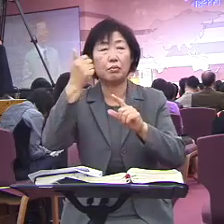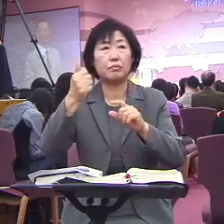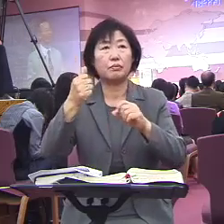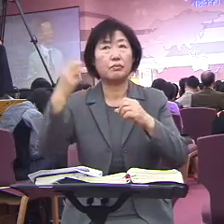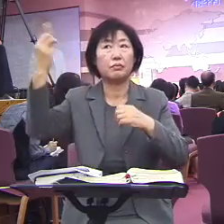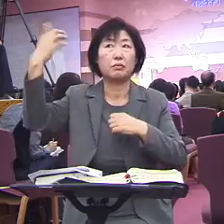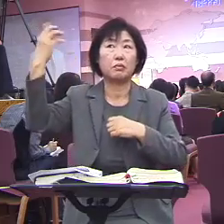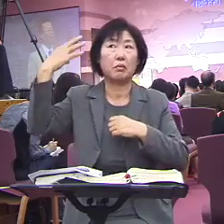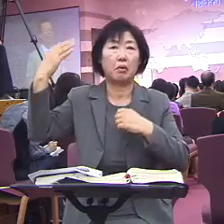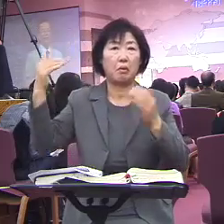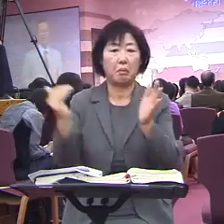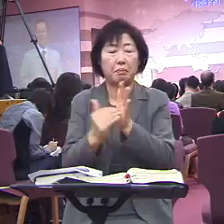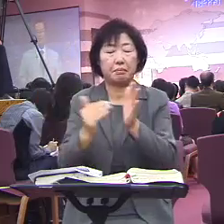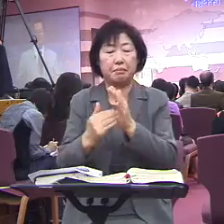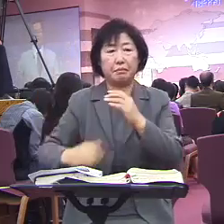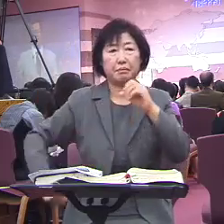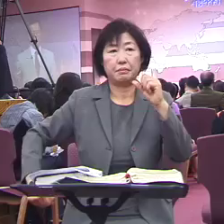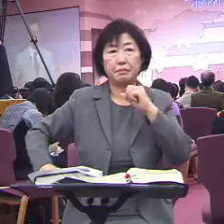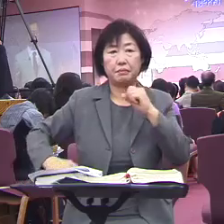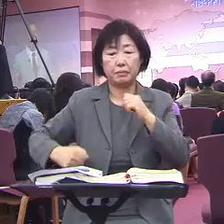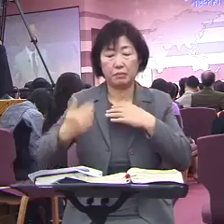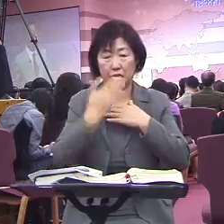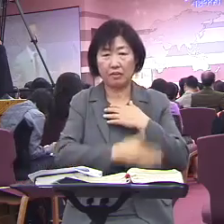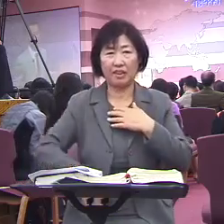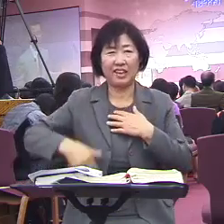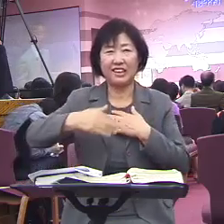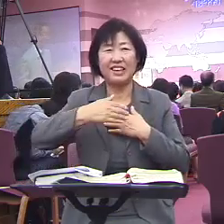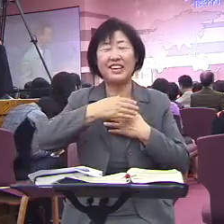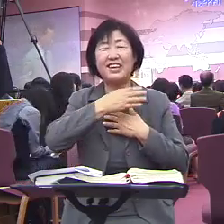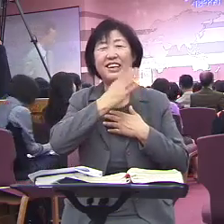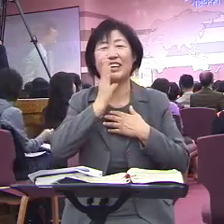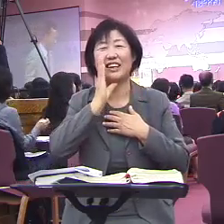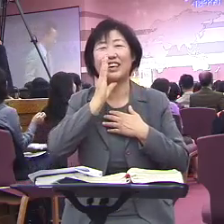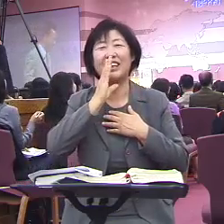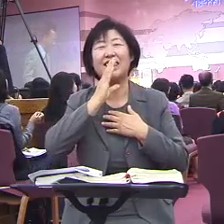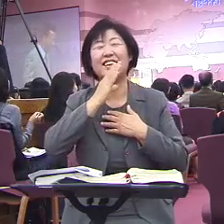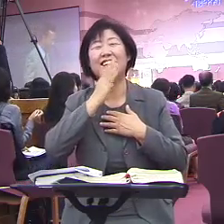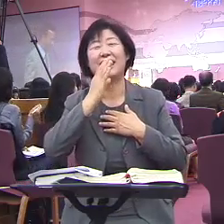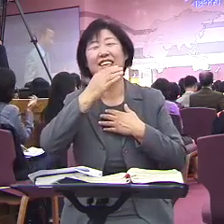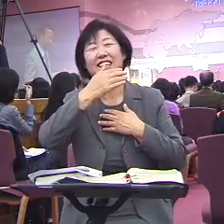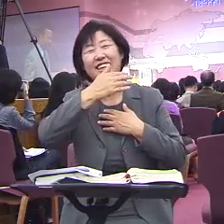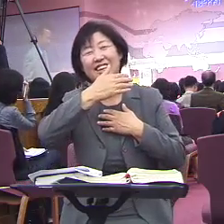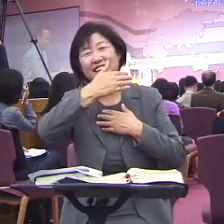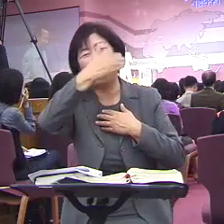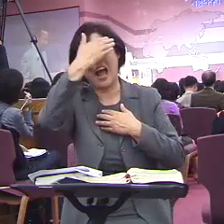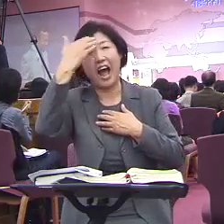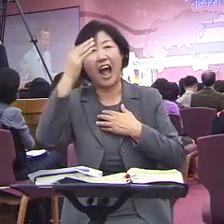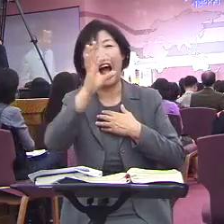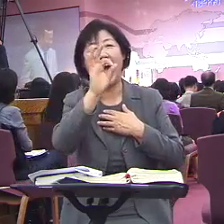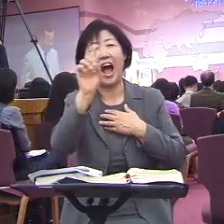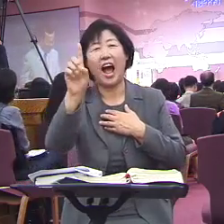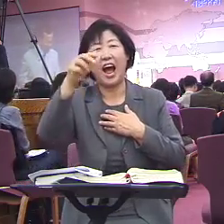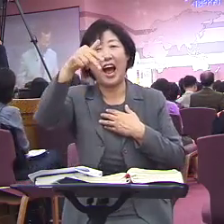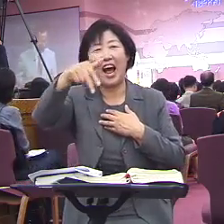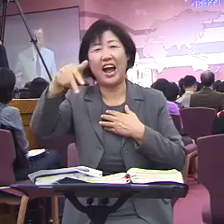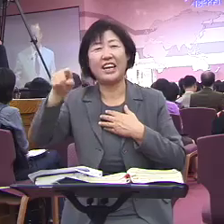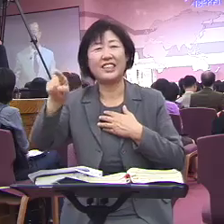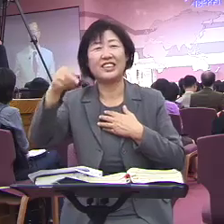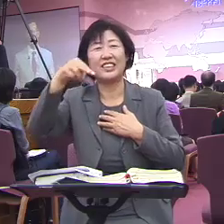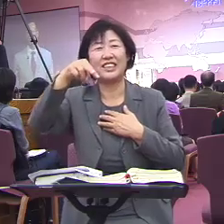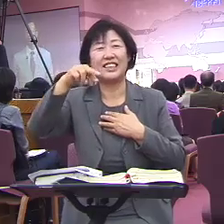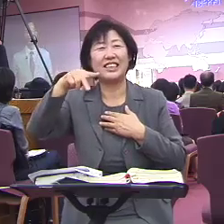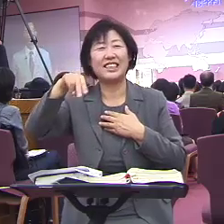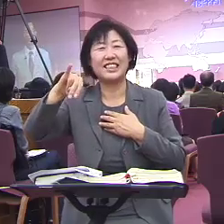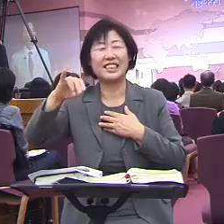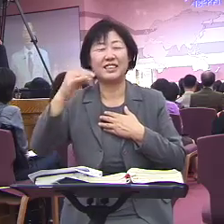샤워를 하고 나와서 딱 보니까 제 몸이 아저씨 몸이 됐더라고요. 깜짝 놀랐어요. 저는 제 몸은 아저씨 몸이 안 될